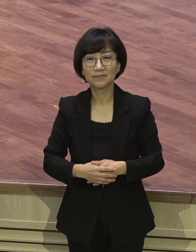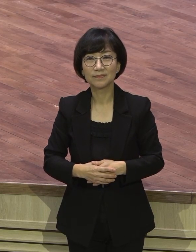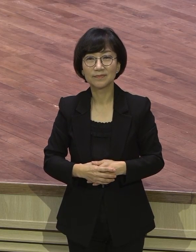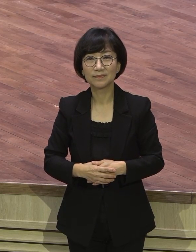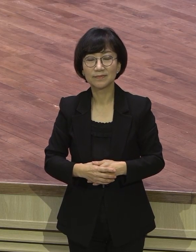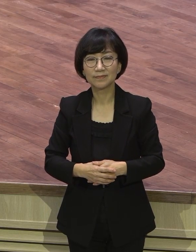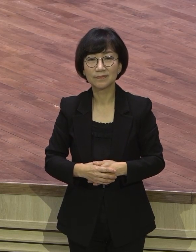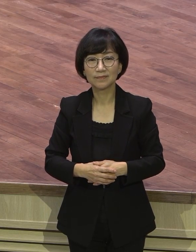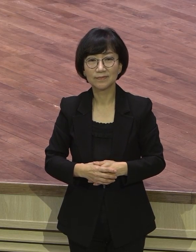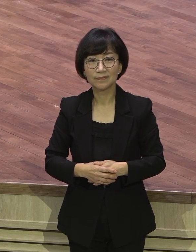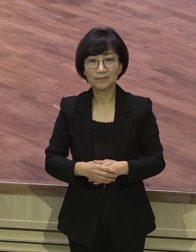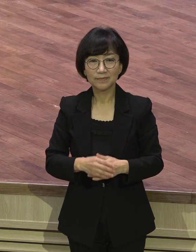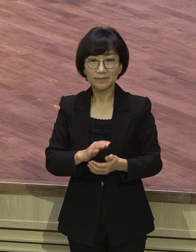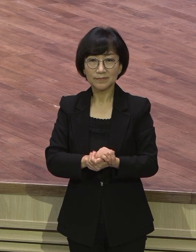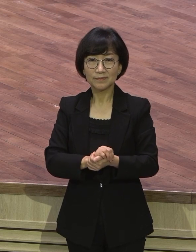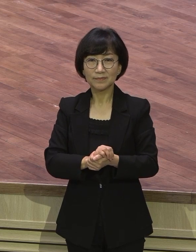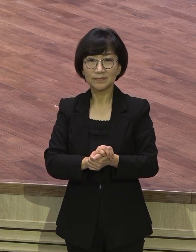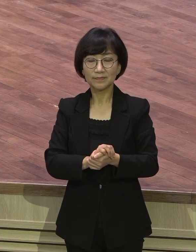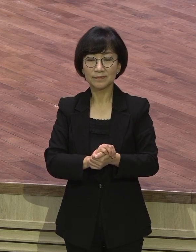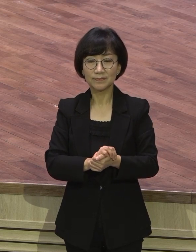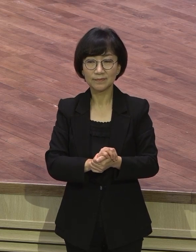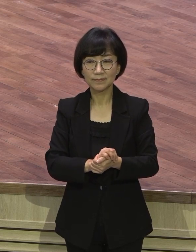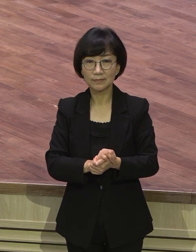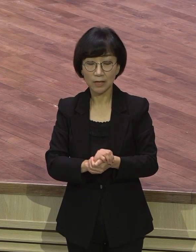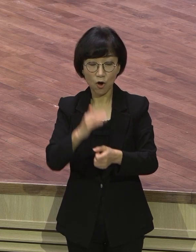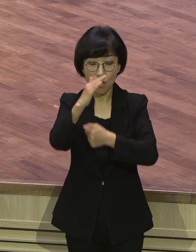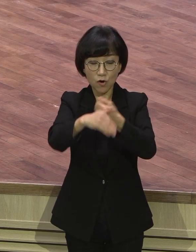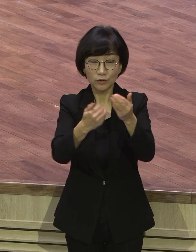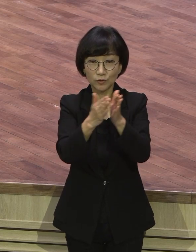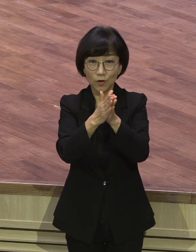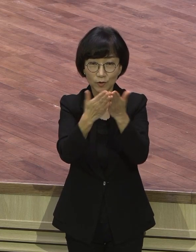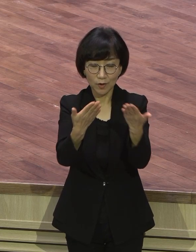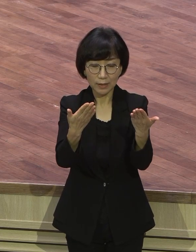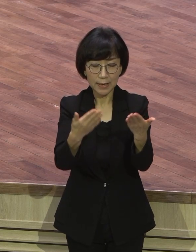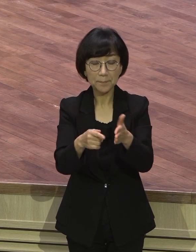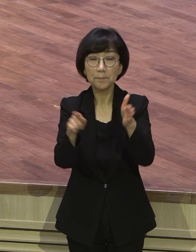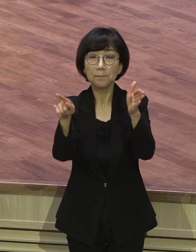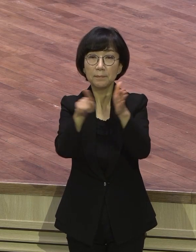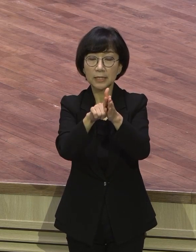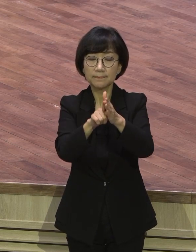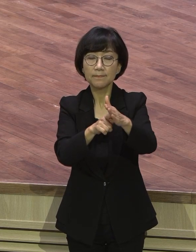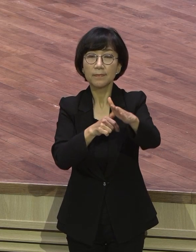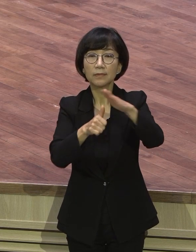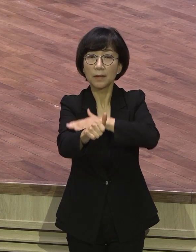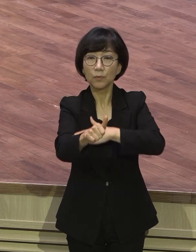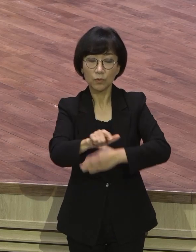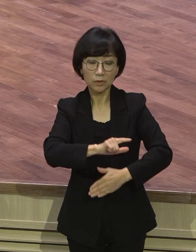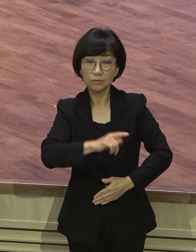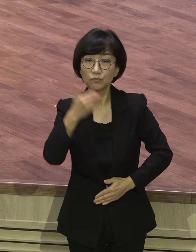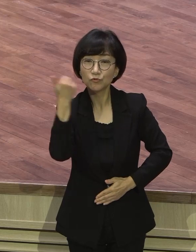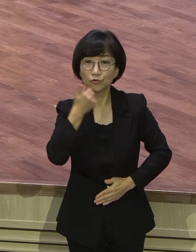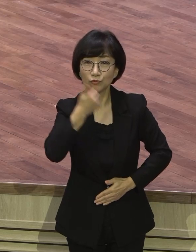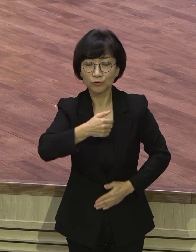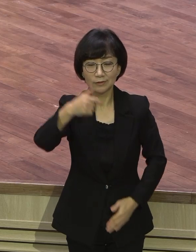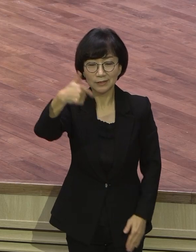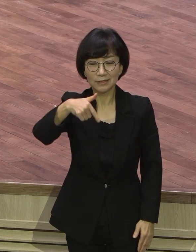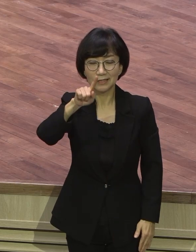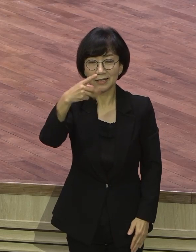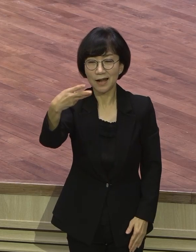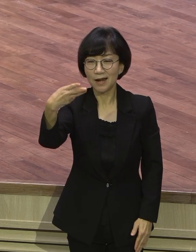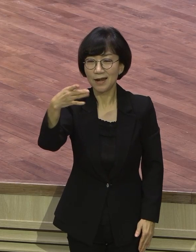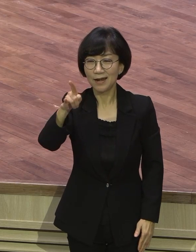성경의 진리를 아주 사실적으로 나타내는 믿음의 용사가 누구요? 구약에 나오는 갈렙입니다.